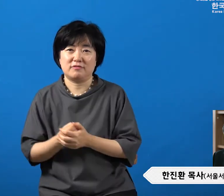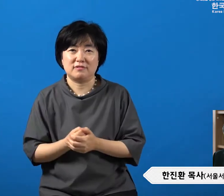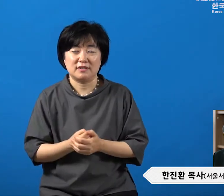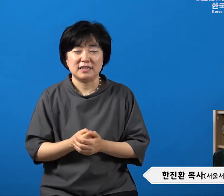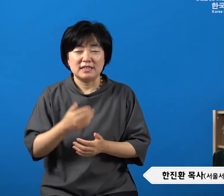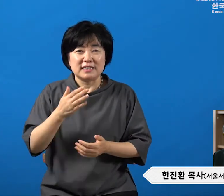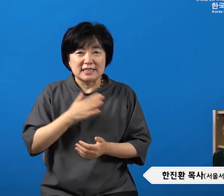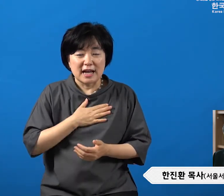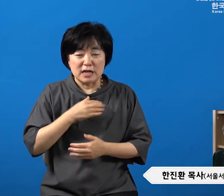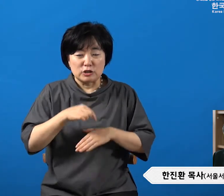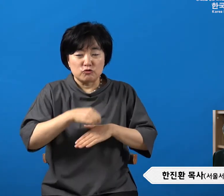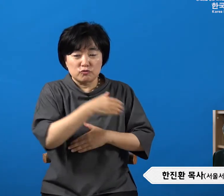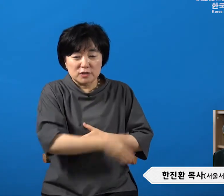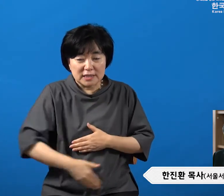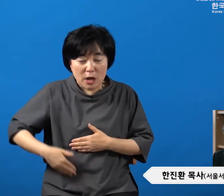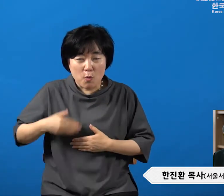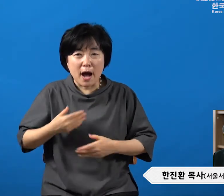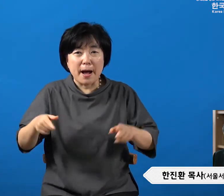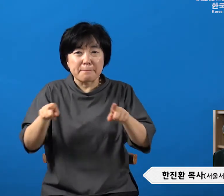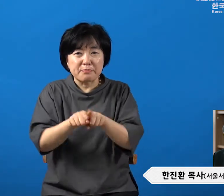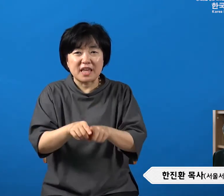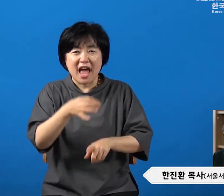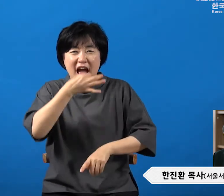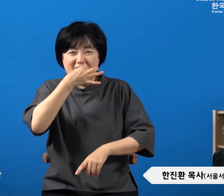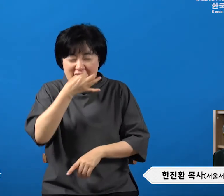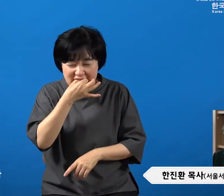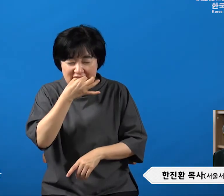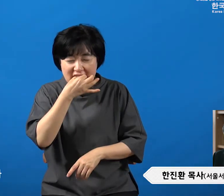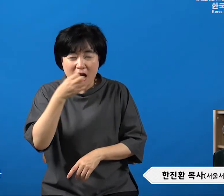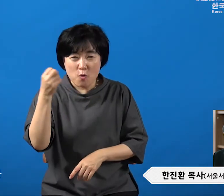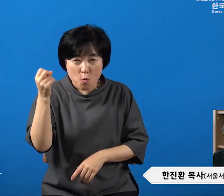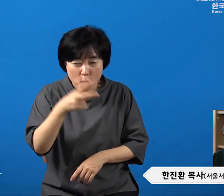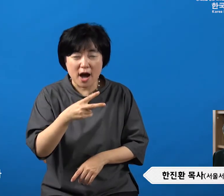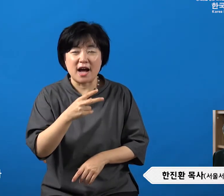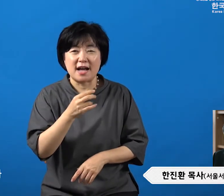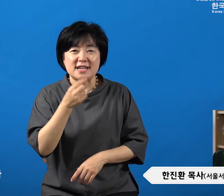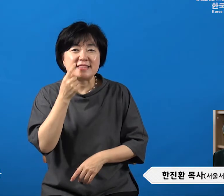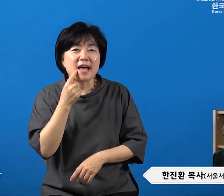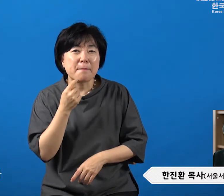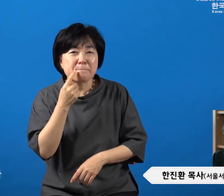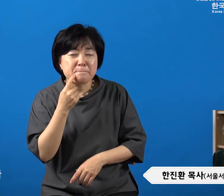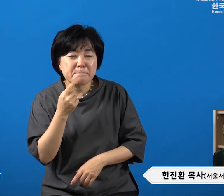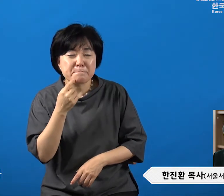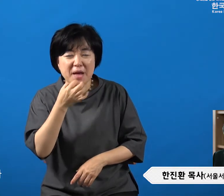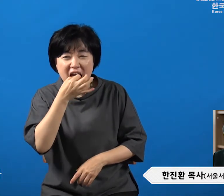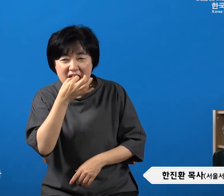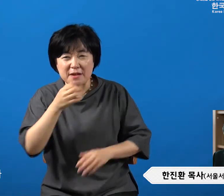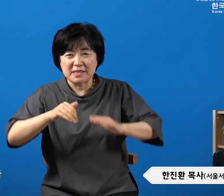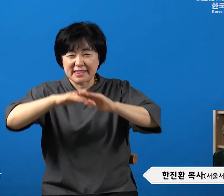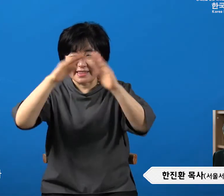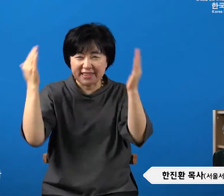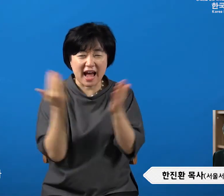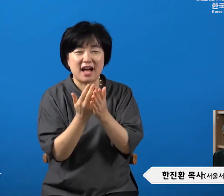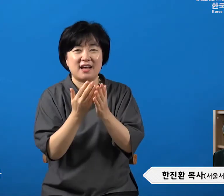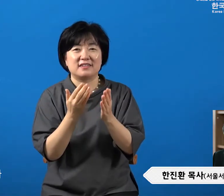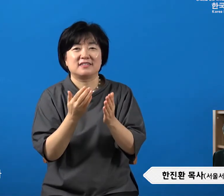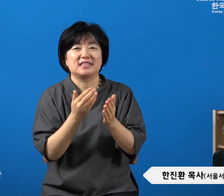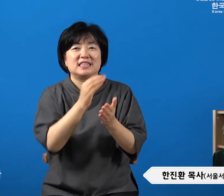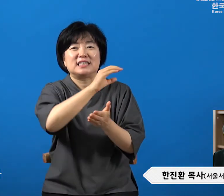정욕과 탐심을 십자가에 못 박았느니라. 정욕과 탐심을 아예 십자가에 못 박아서 그냥 꼼짝